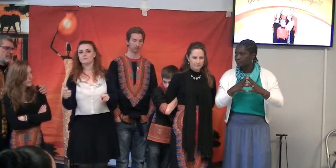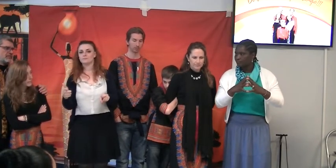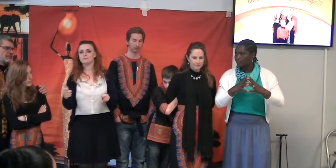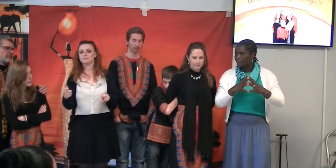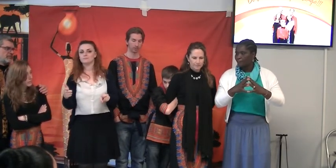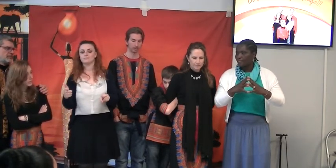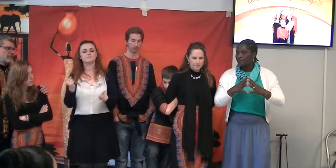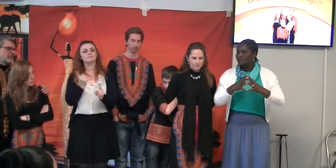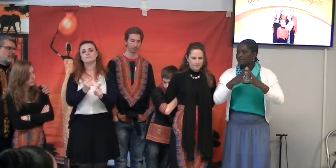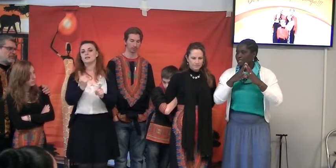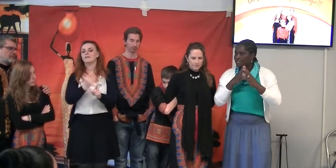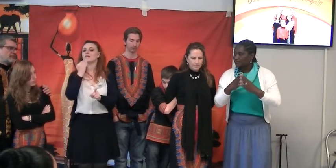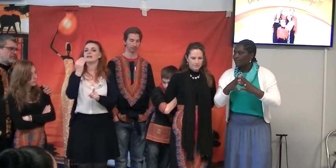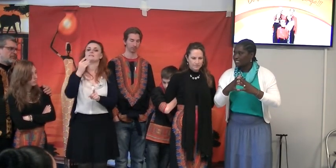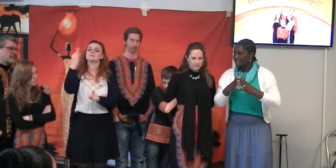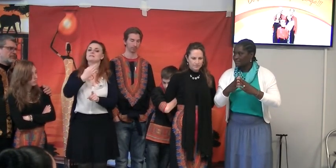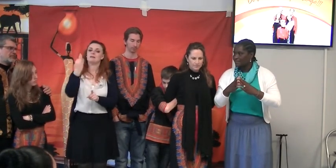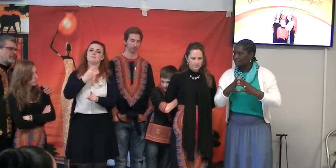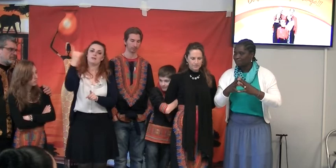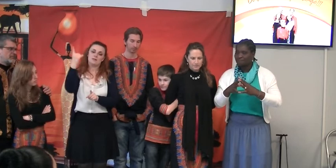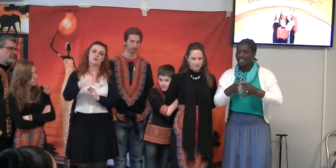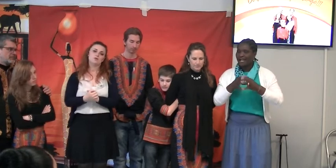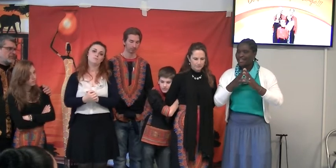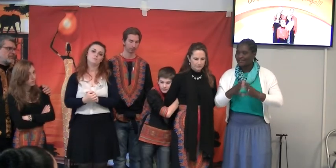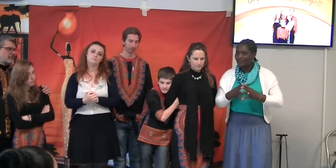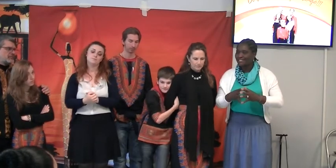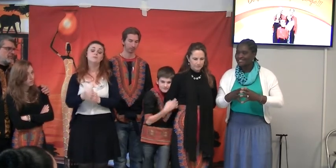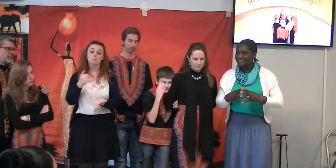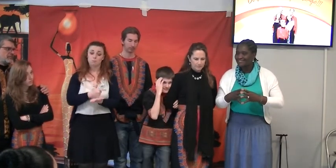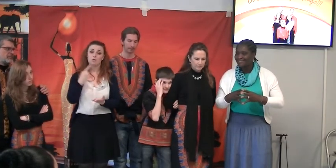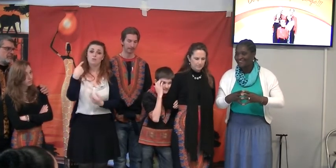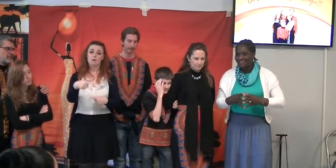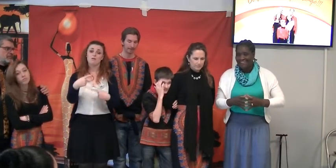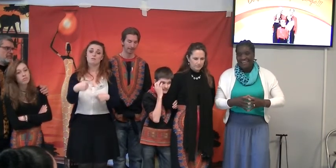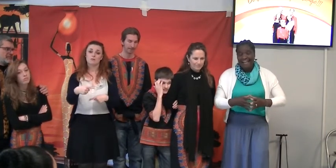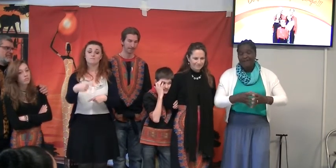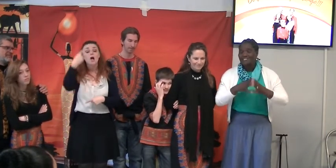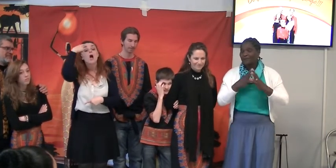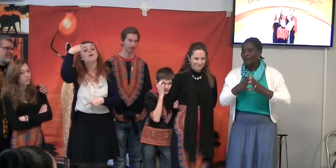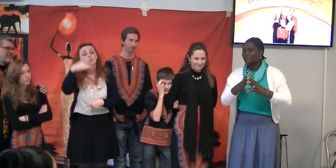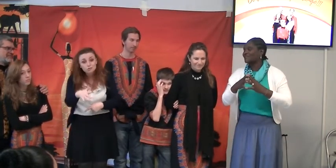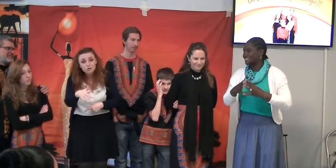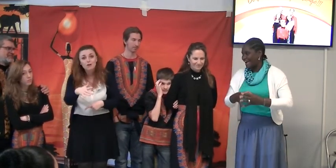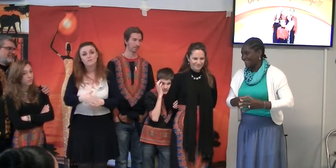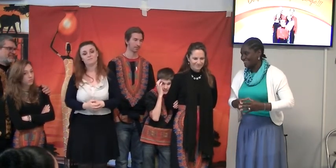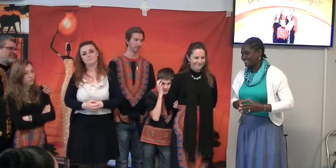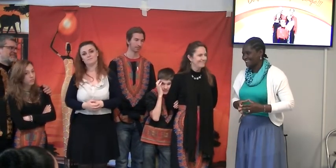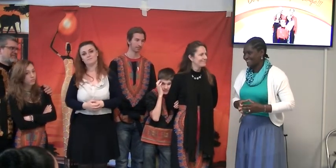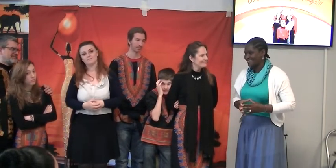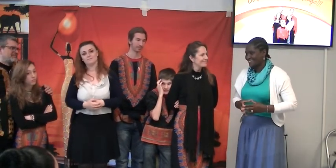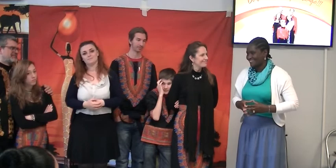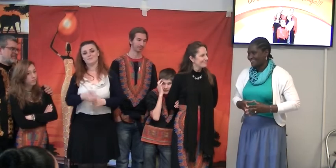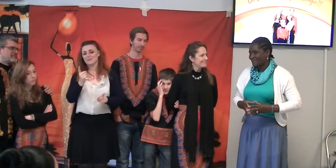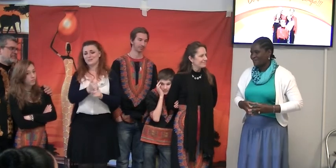la lode e l'adorazione a Dio. It's important. È importante. I know it. Lo so. I was supposed to die.